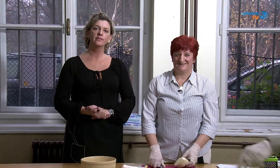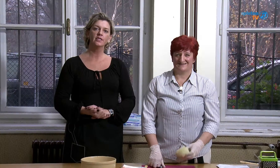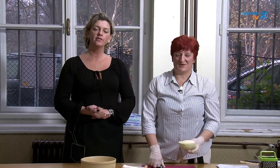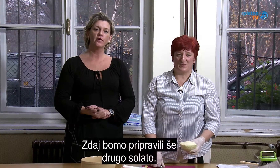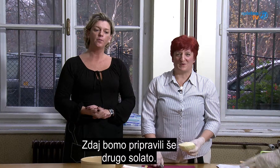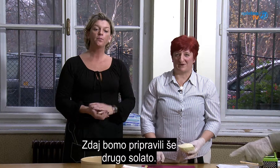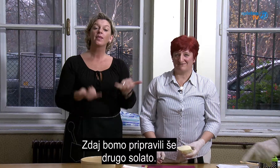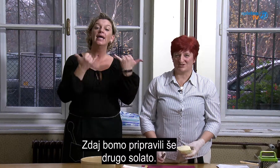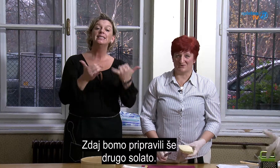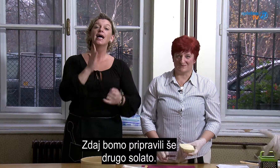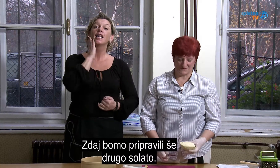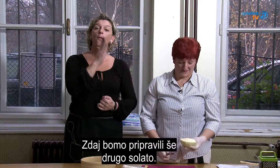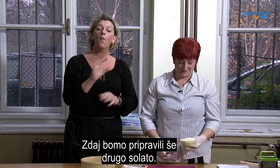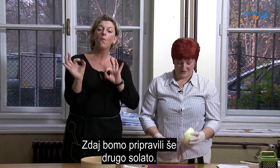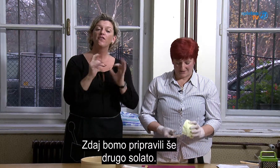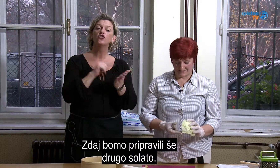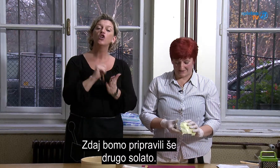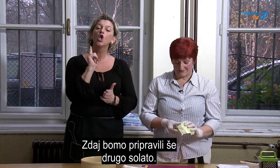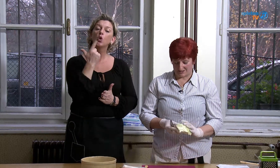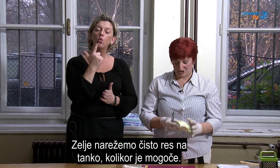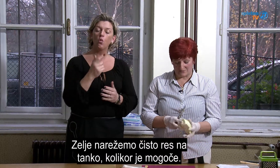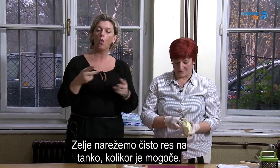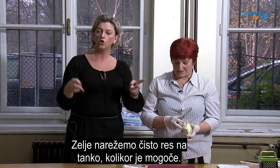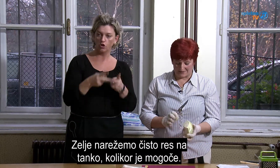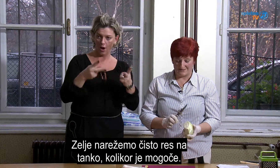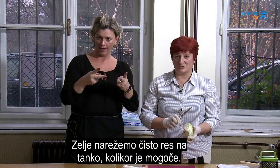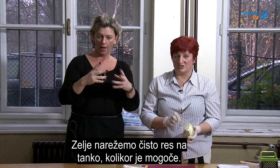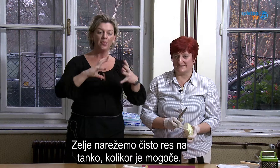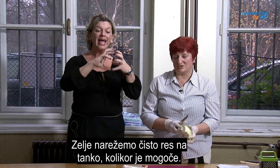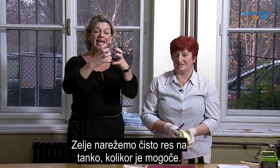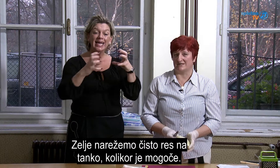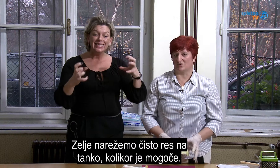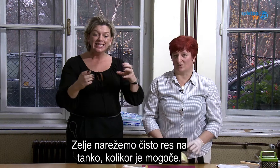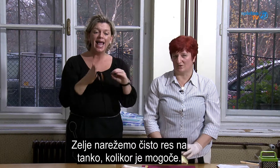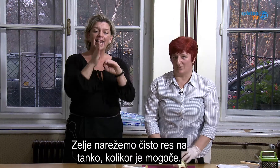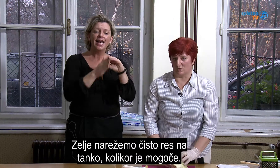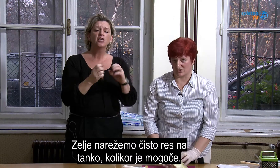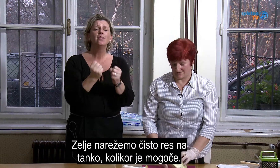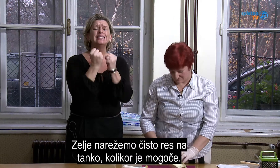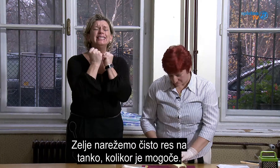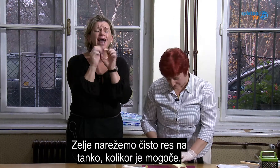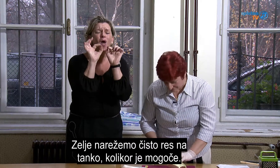Zdaj bomo pripravili še drugo solato. Zelje narežemo na res čist tanko, koliko je mogoče.